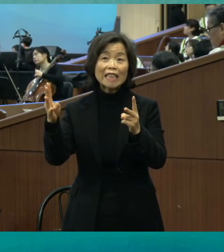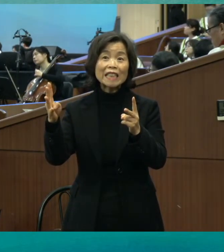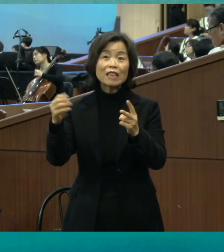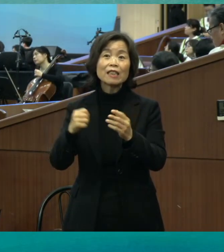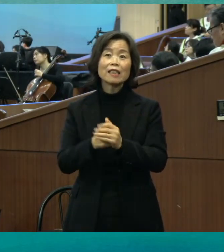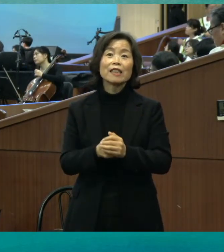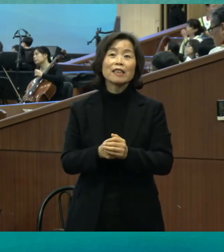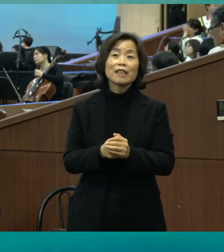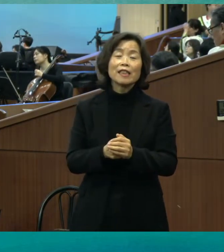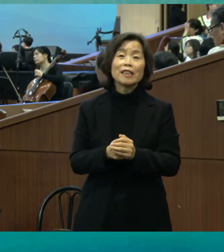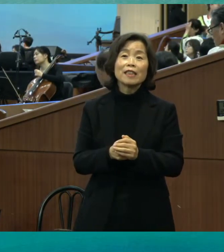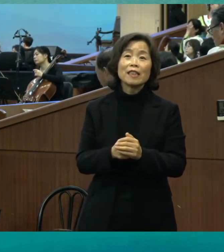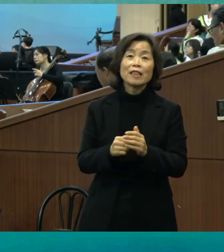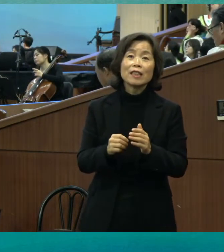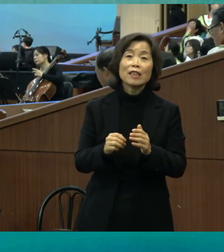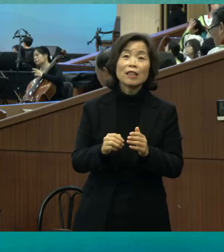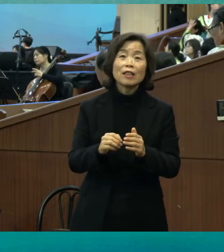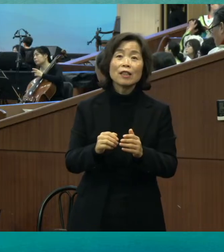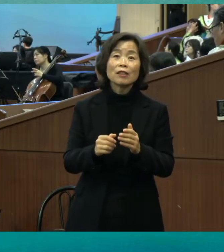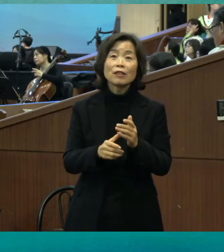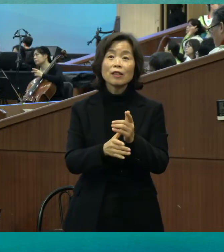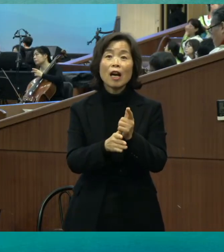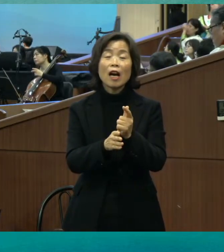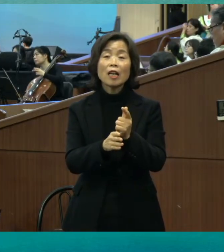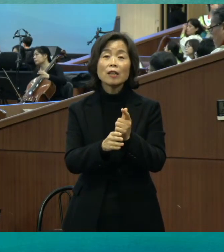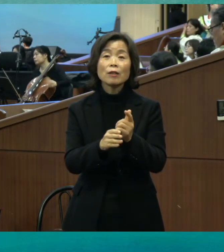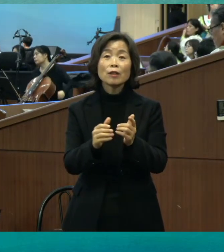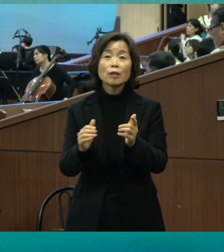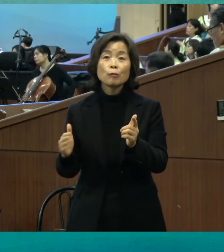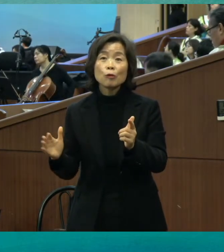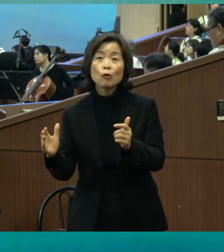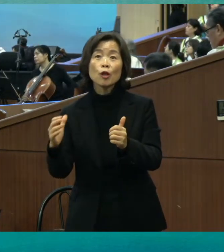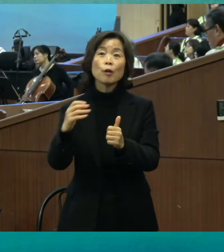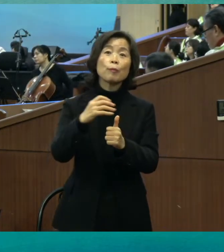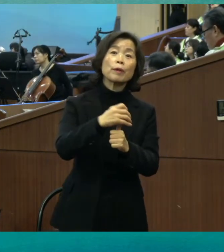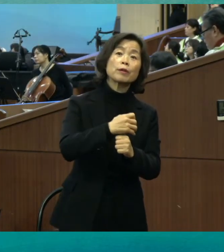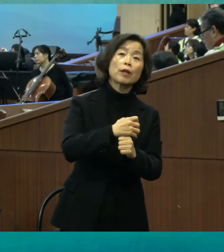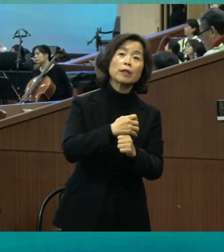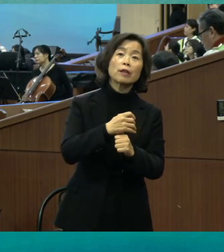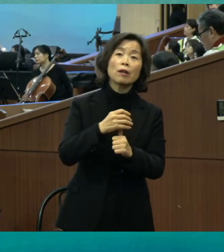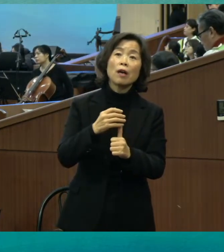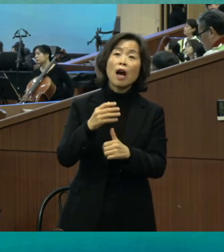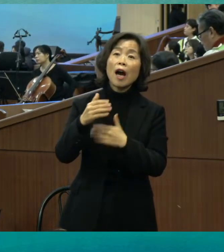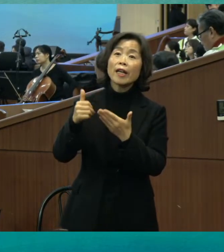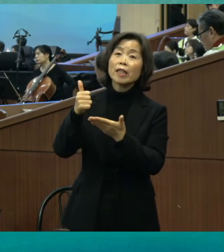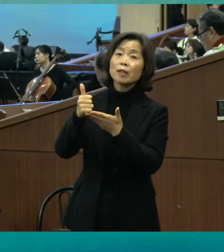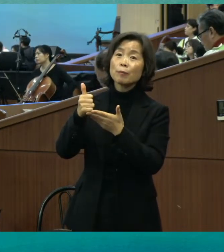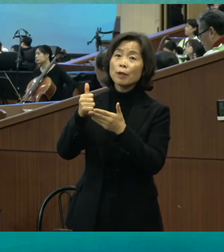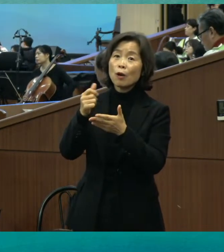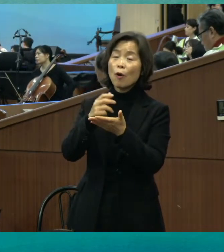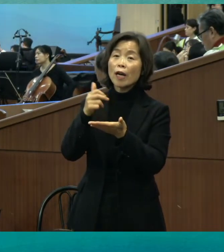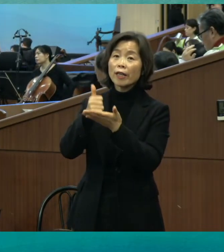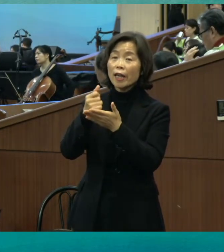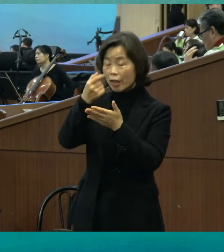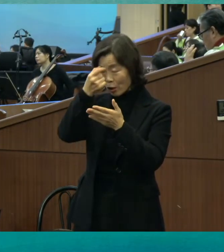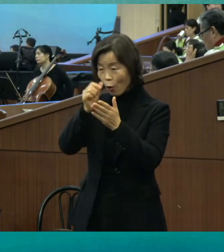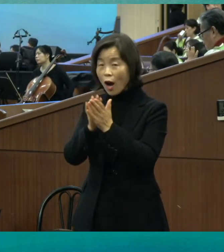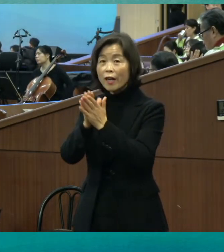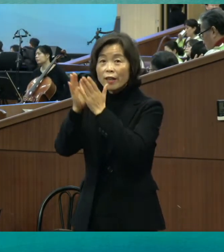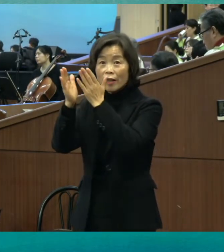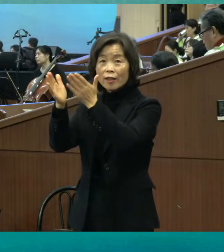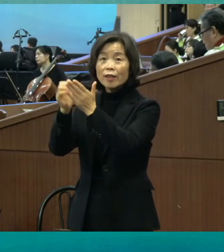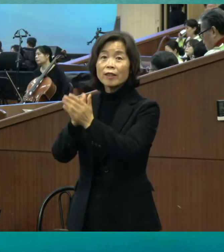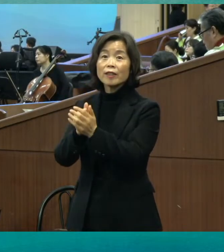말씀입니다. 오늘 요나가 물고기 뱃속에서 그의 하나님 여호와께